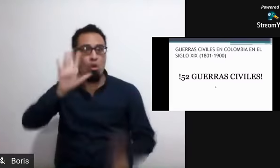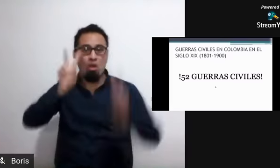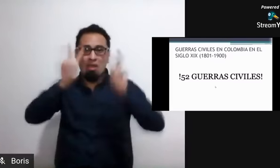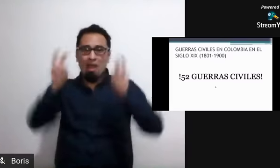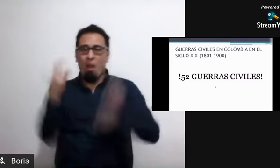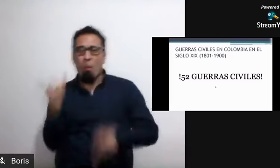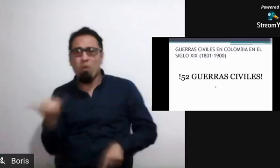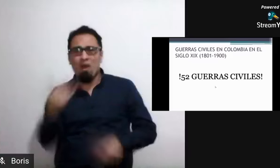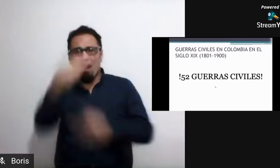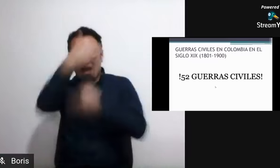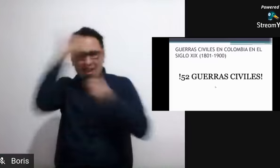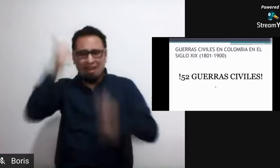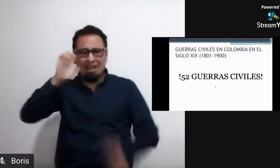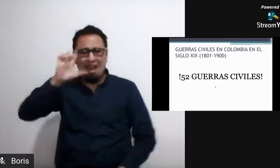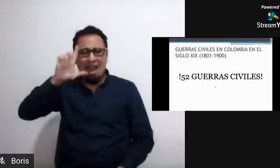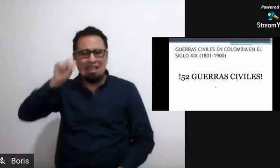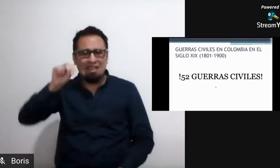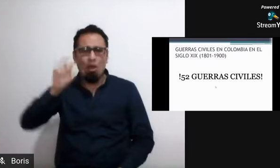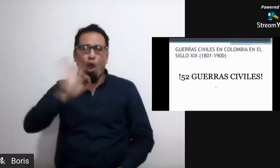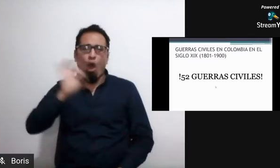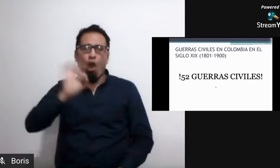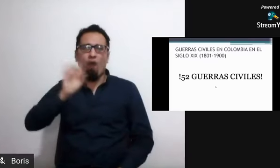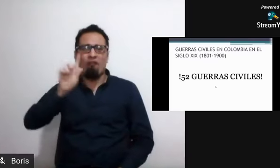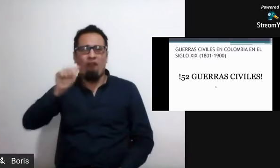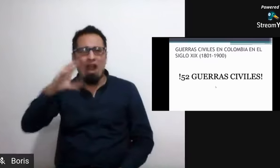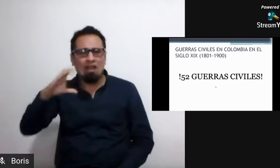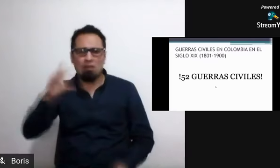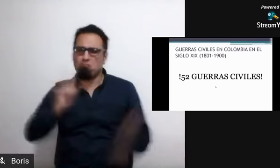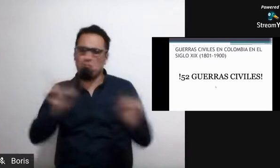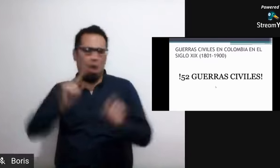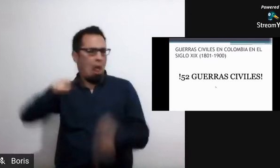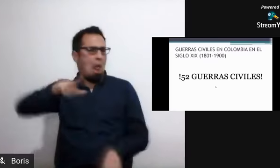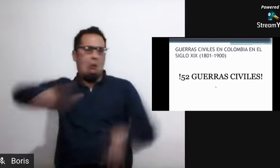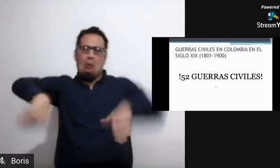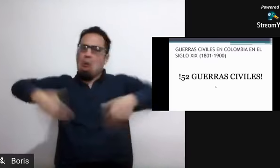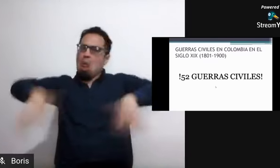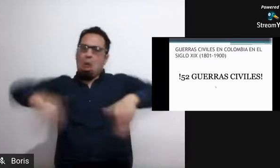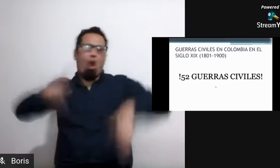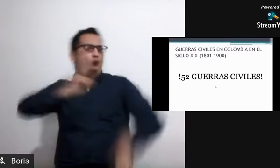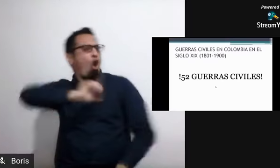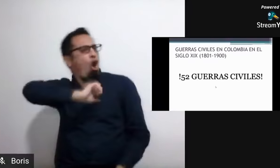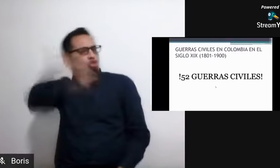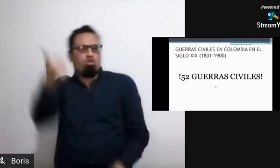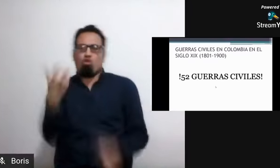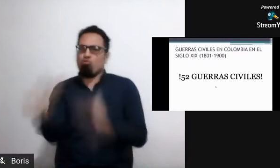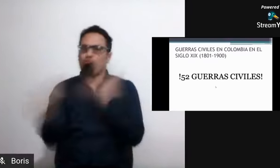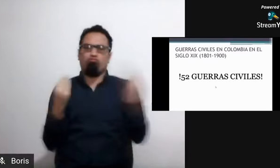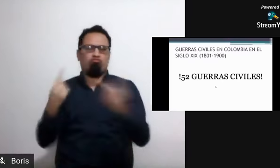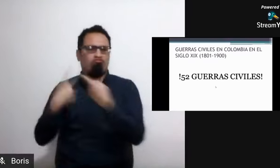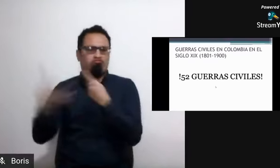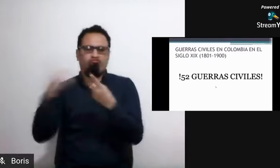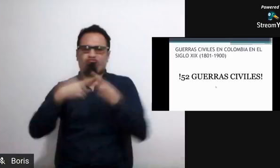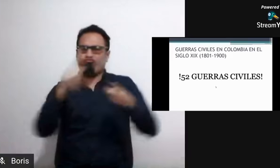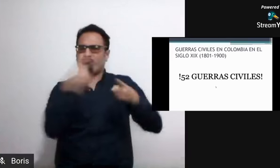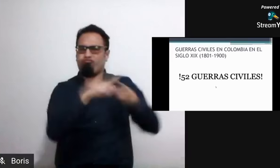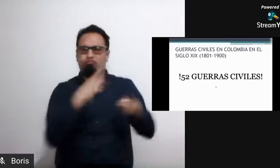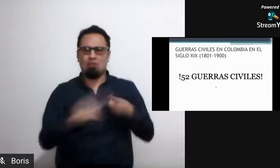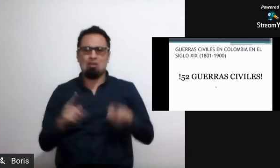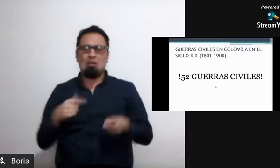Entonces, podemos decir incluso que Colombia durante mucho tiempo ha estado en guerra, que la paz